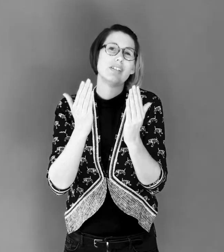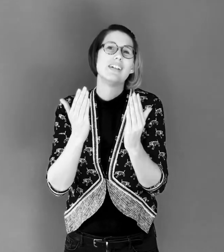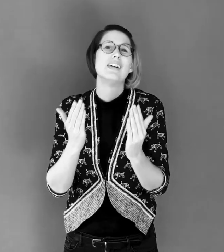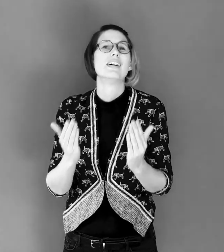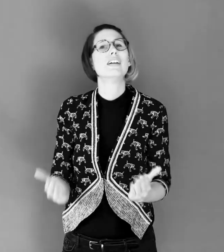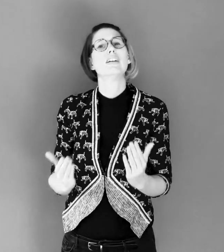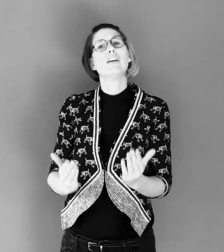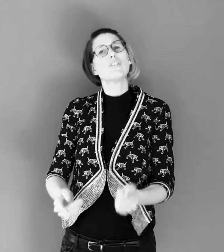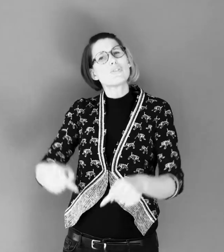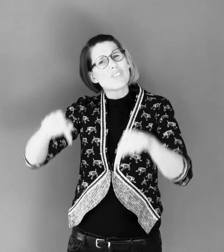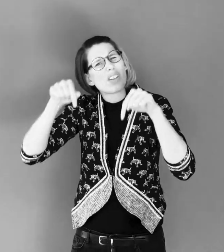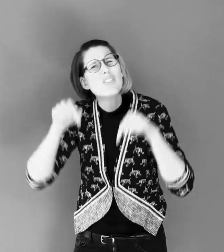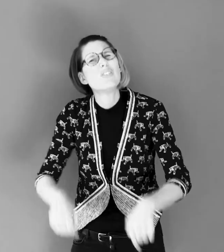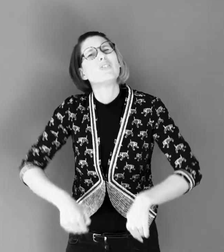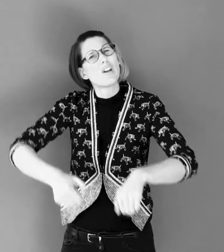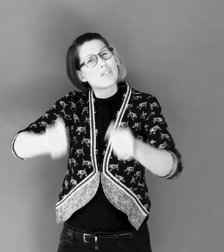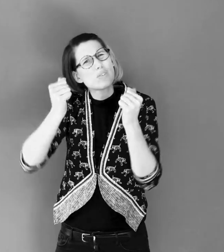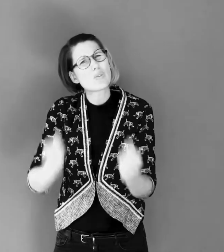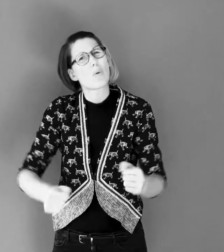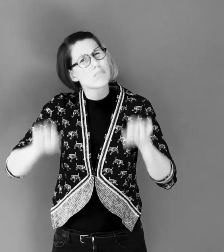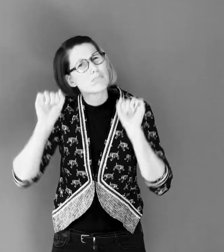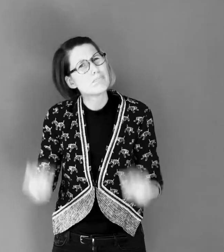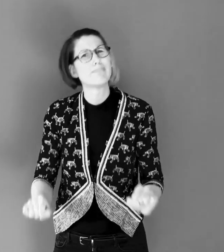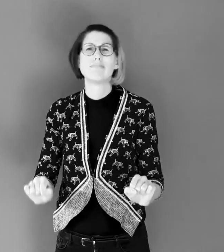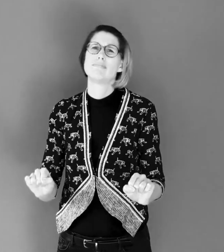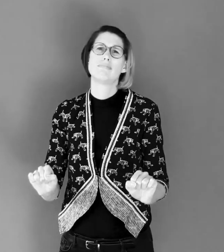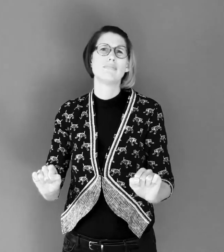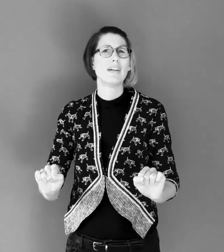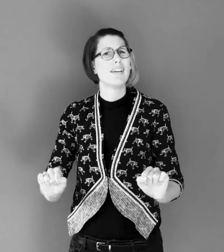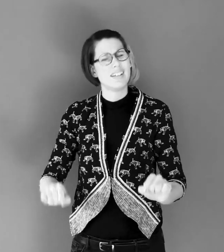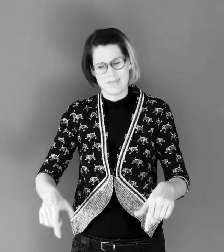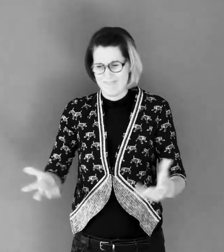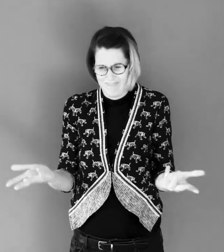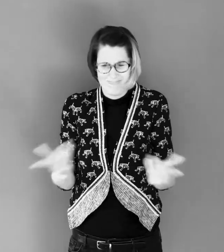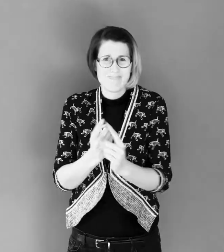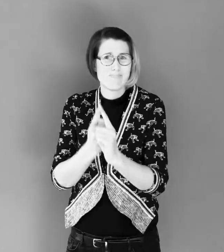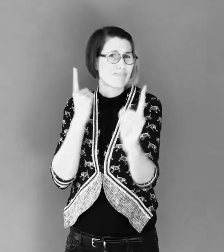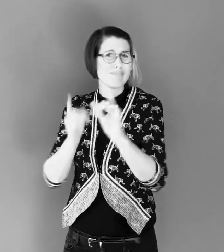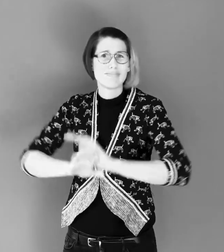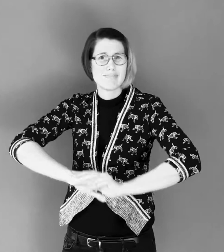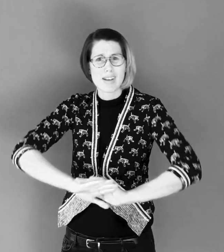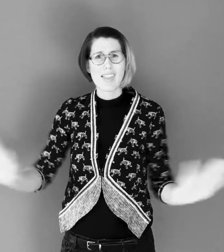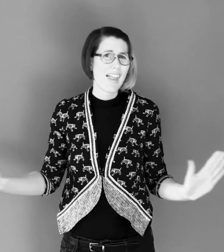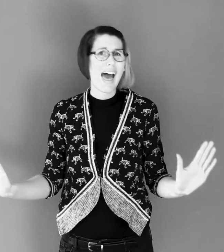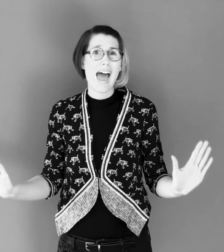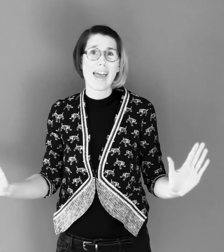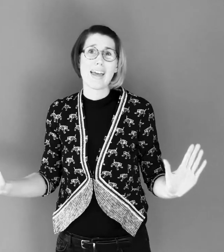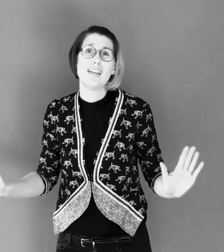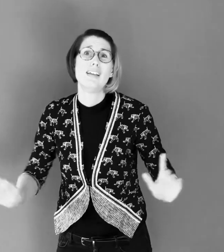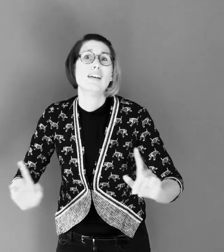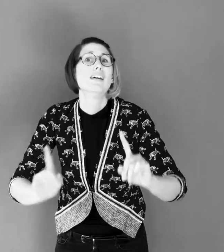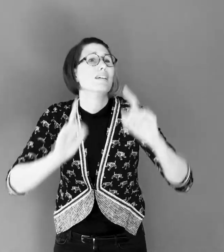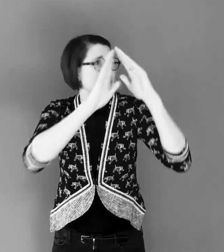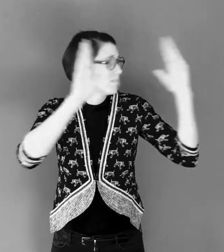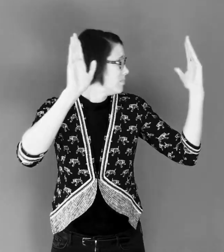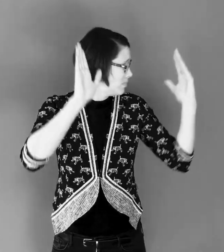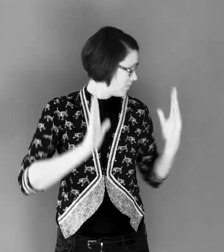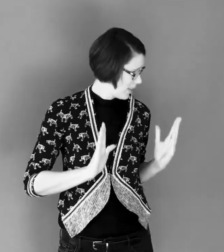Als we nu dan toch besluiten dat het dit echt was. Dat we muren, dak en